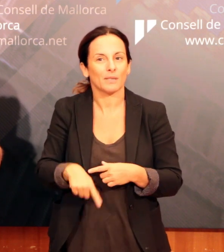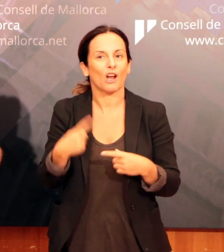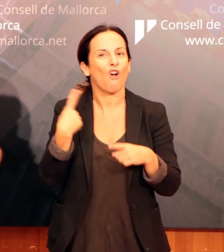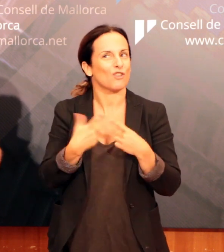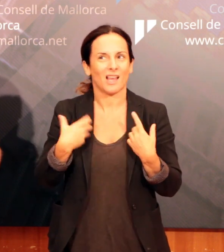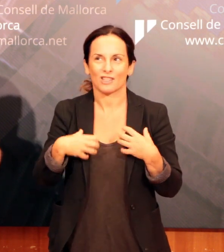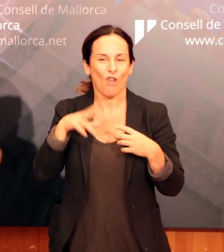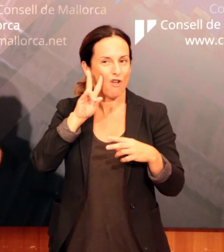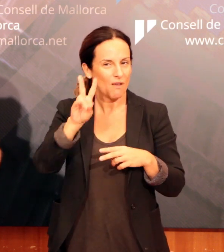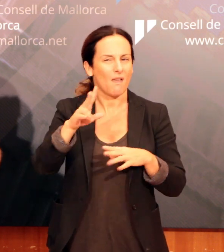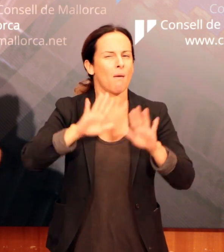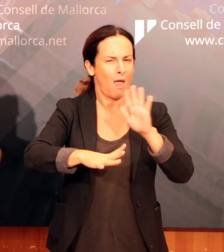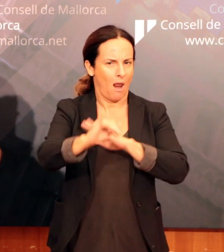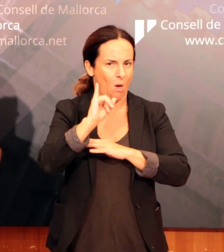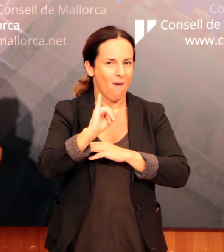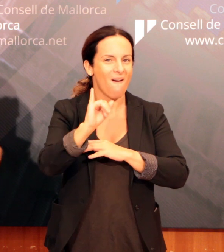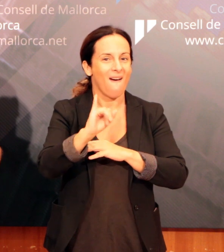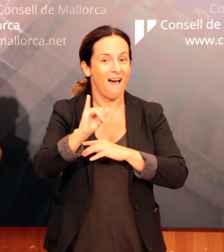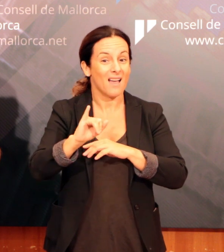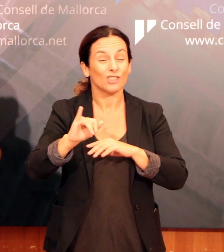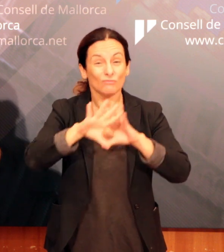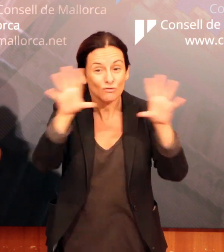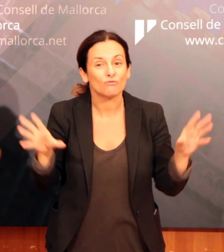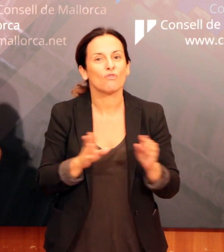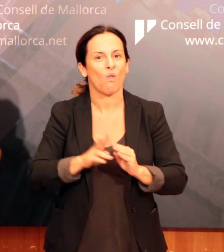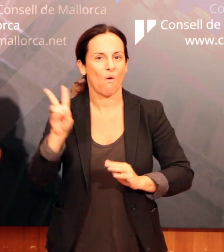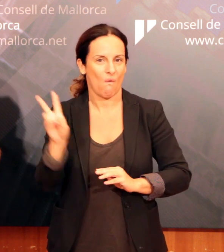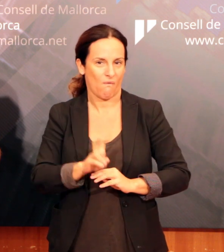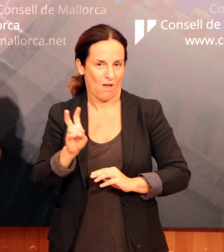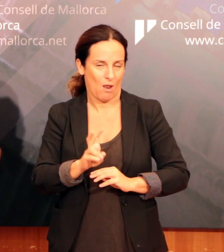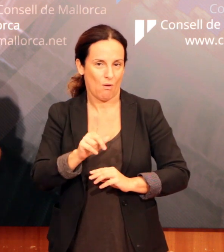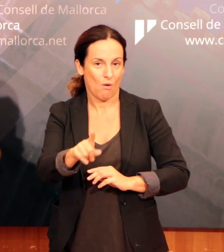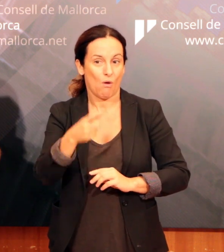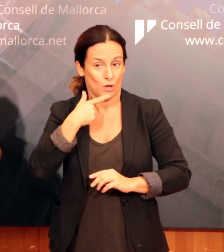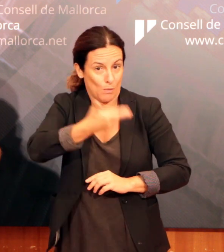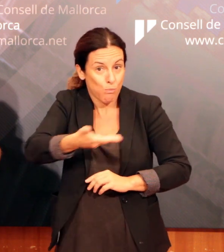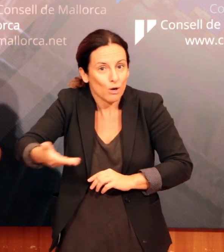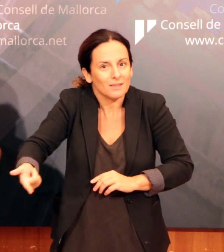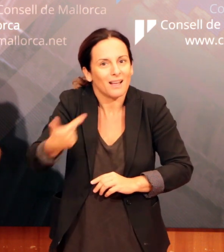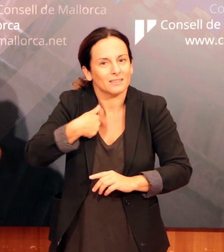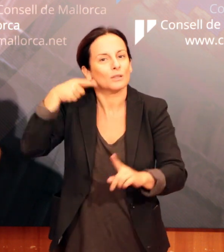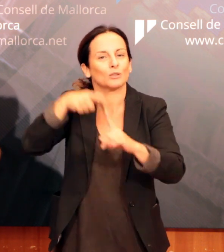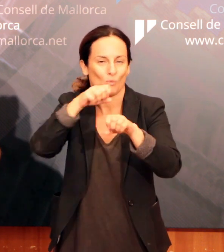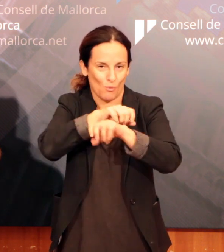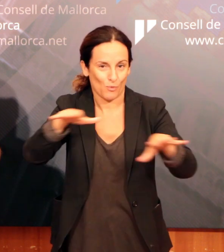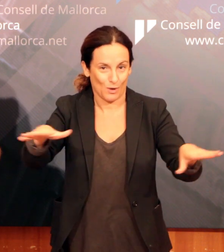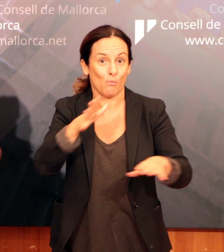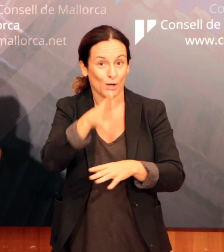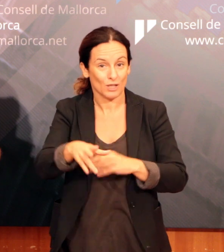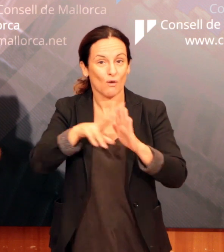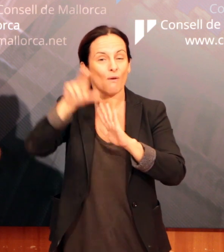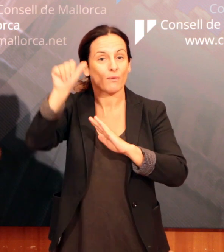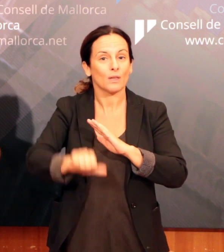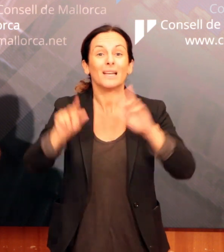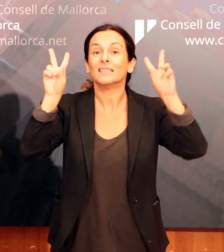aquesta activitat de la casa a la nostra illa. I és per això que hem elaborat aquest vídeo, aquest audiovisual, que s'articula